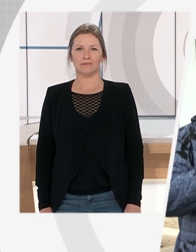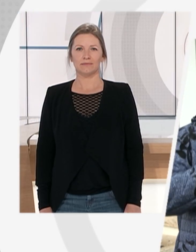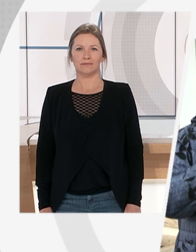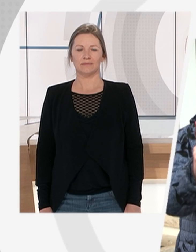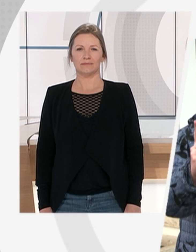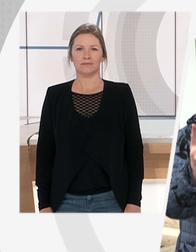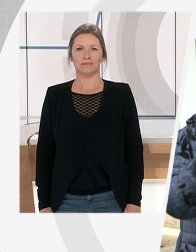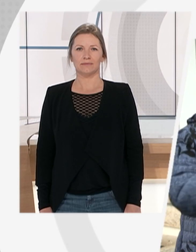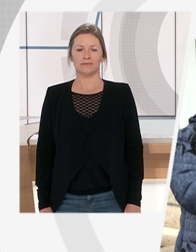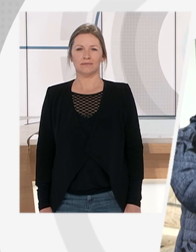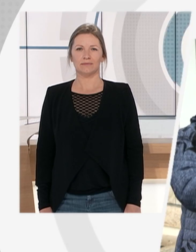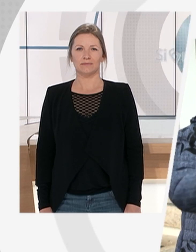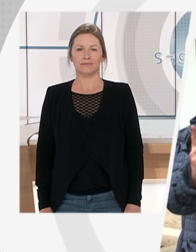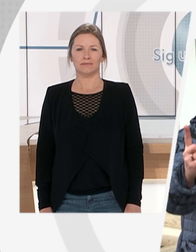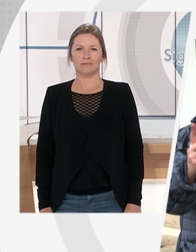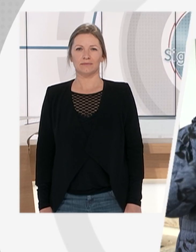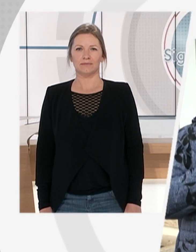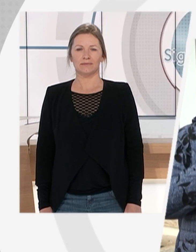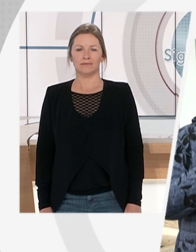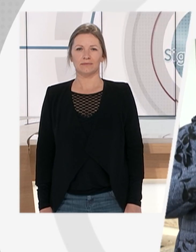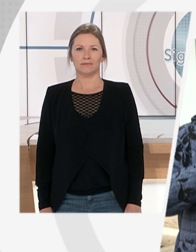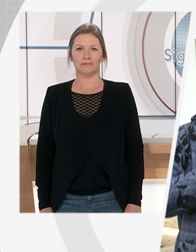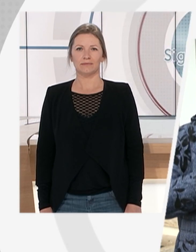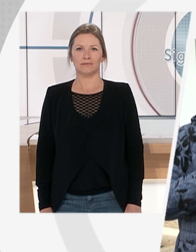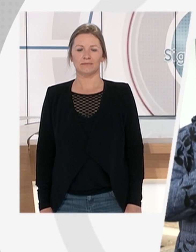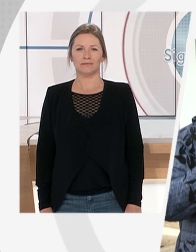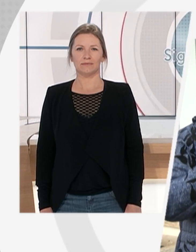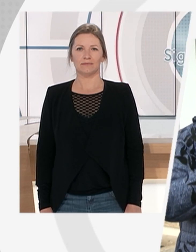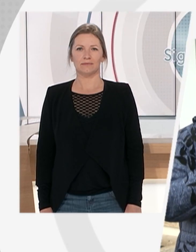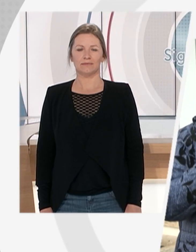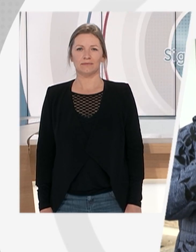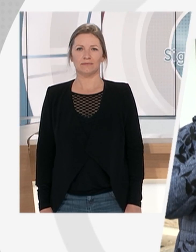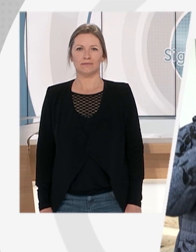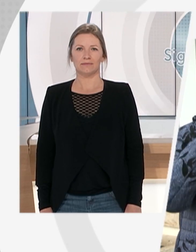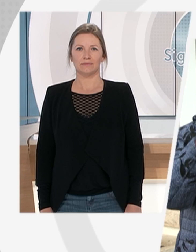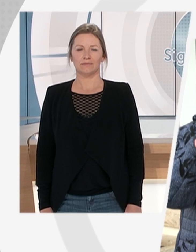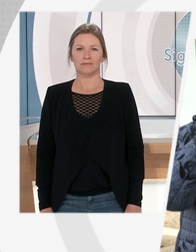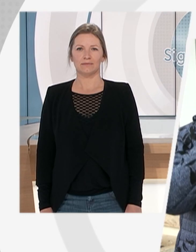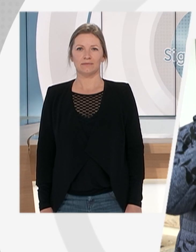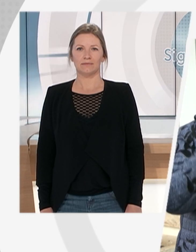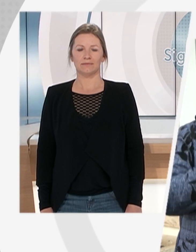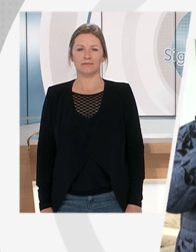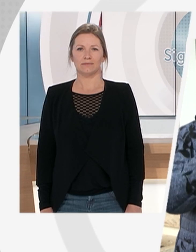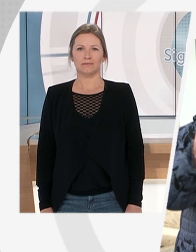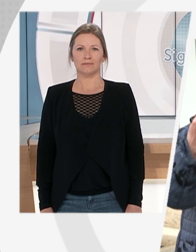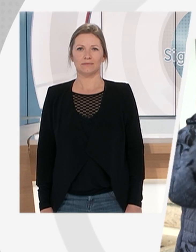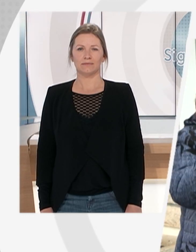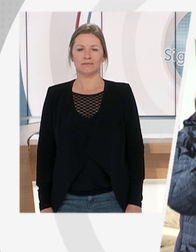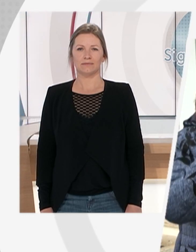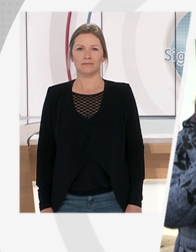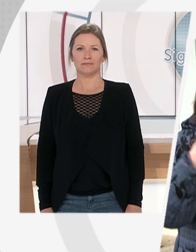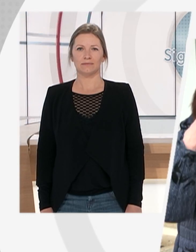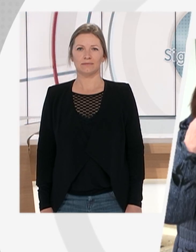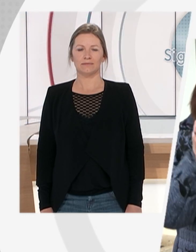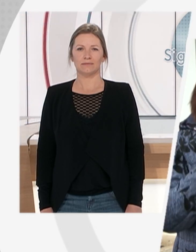était fait avec un interprète en langue des signes. Et en fait, je passais par l'intermédiaire d'une interprétation en langue des signes, mais